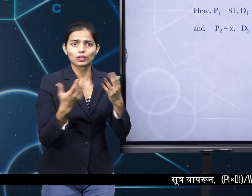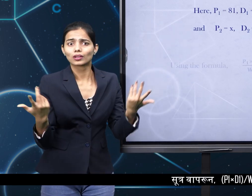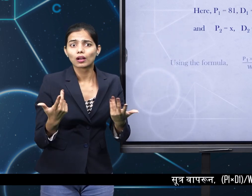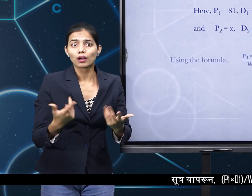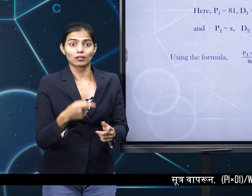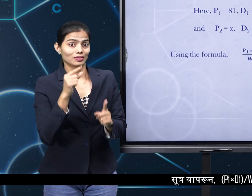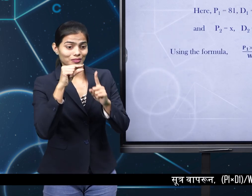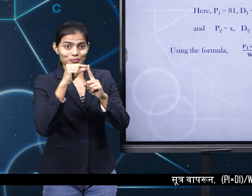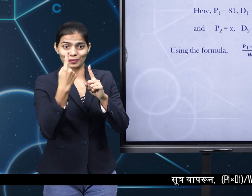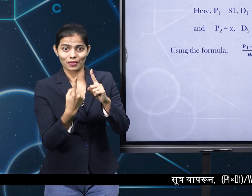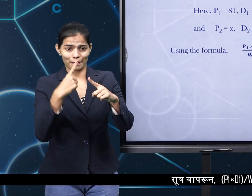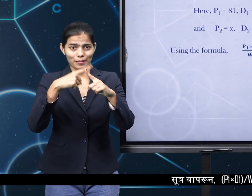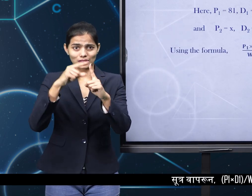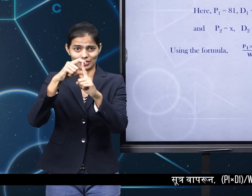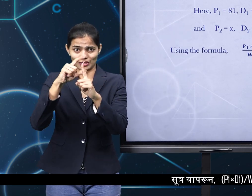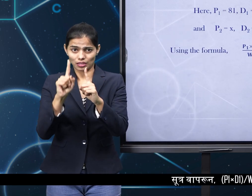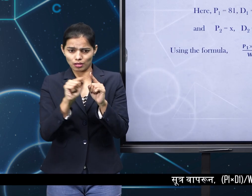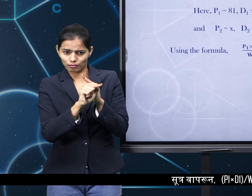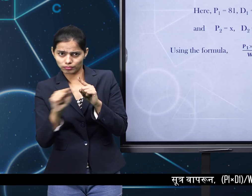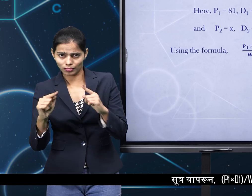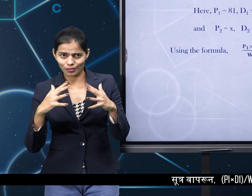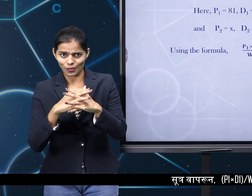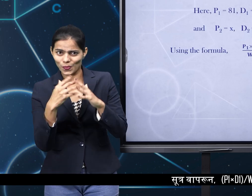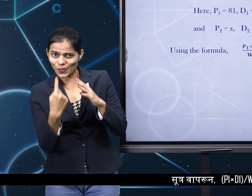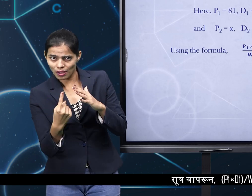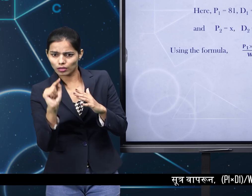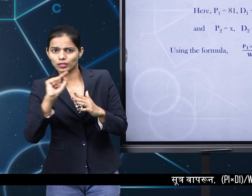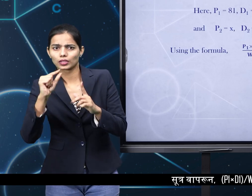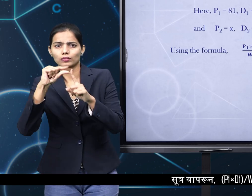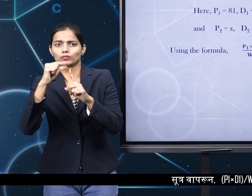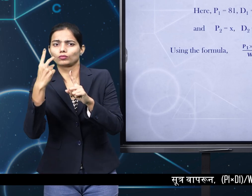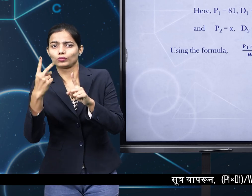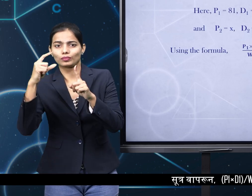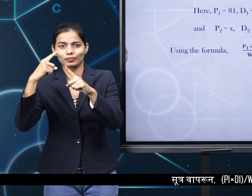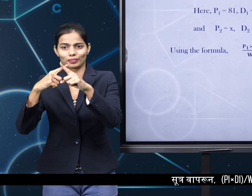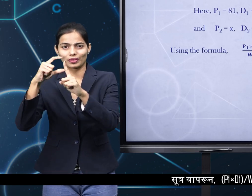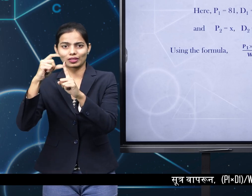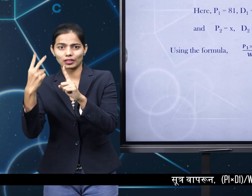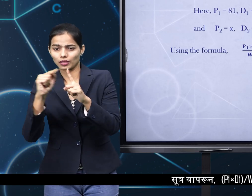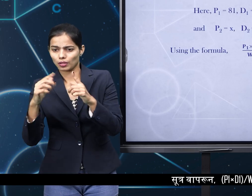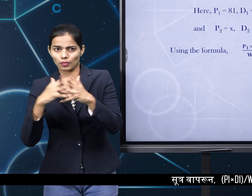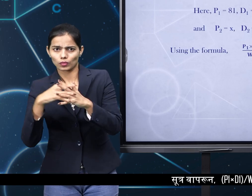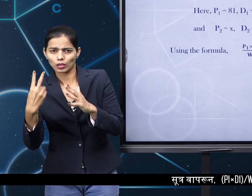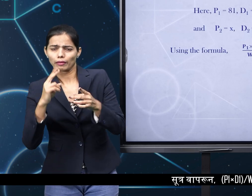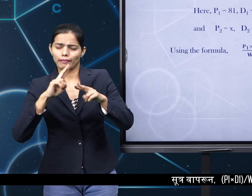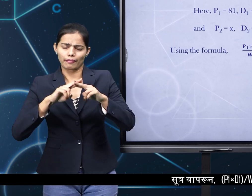सूत्र वापरून P1 गुणिले D1 भागिले W1 बरोबर P2 गुणिले D2 भागिले W2.